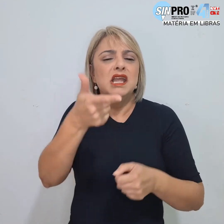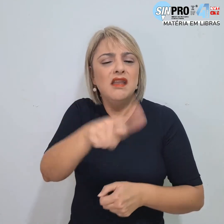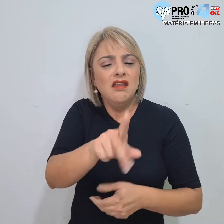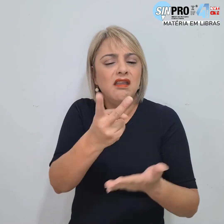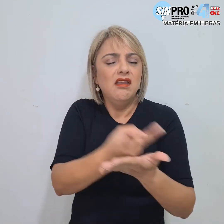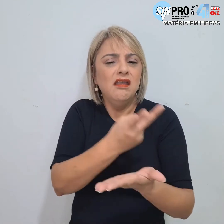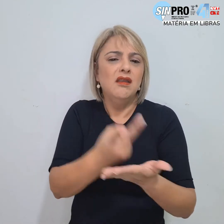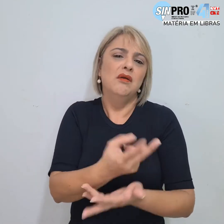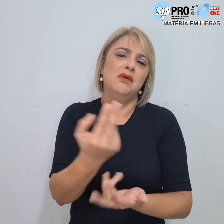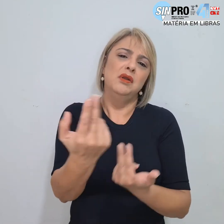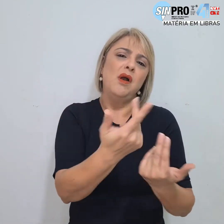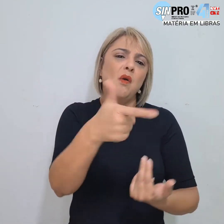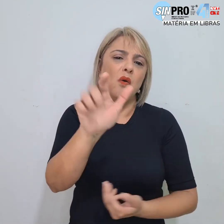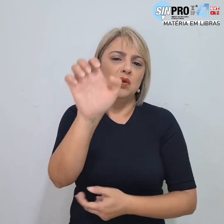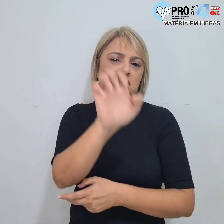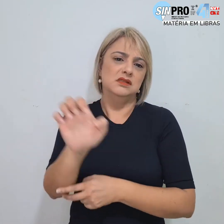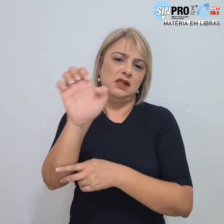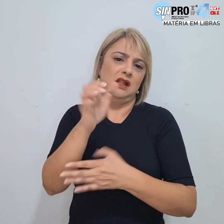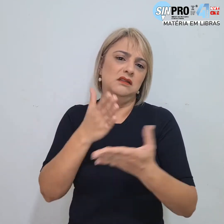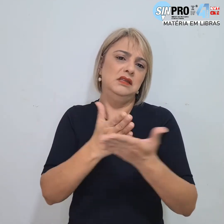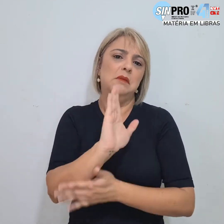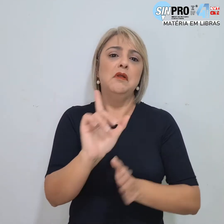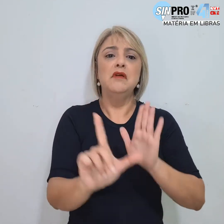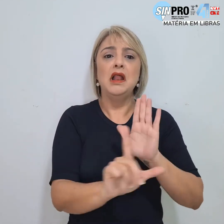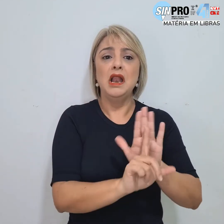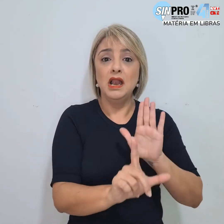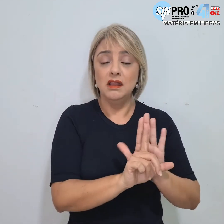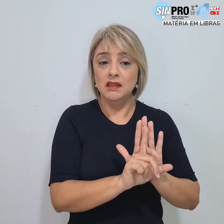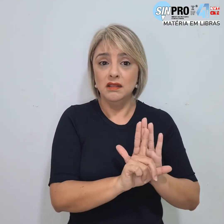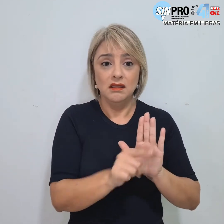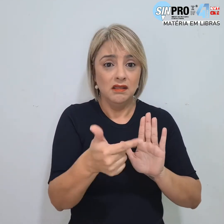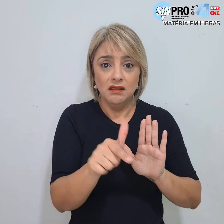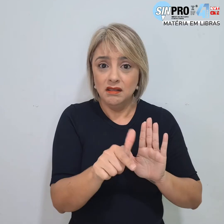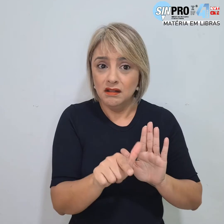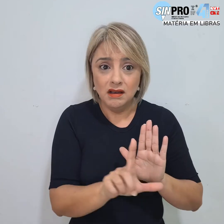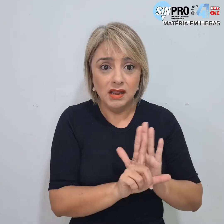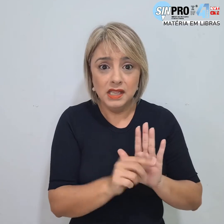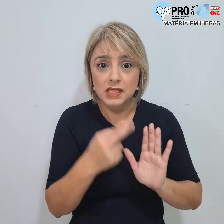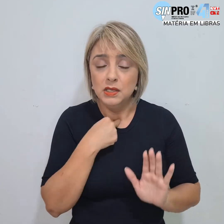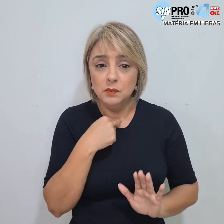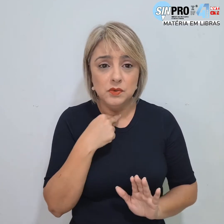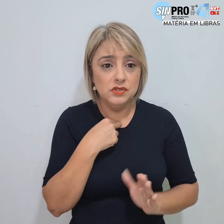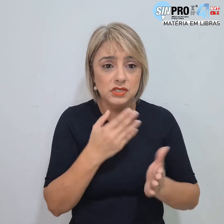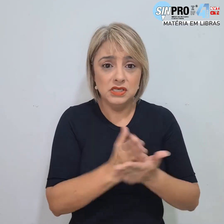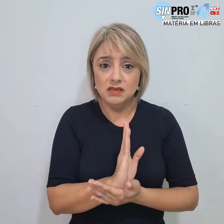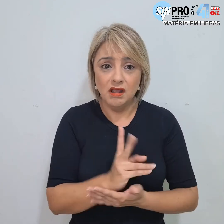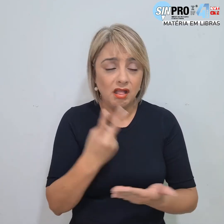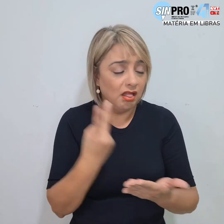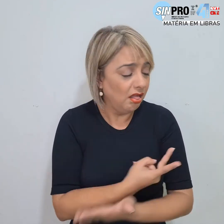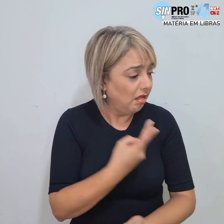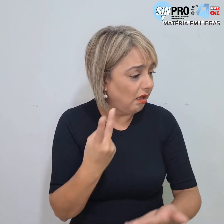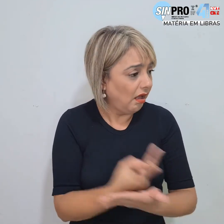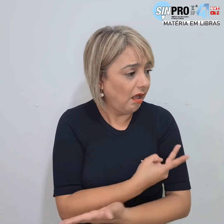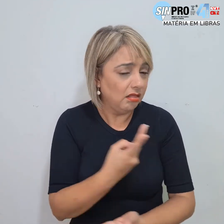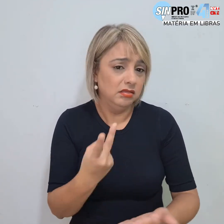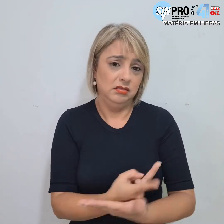da federação que aprovaram leis de forma assodada, equivocada